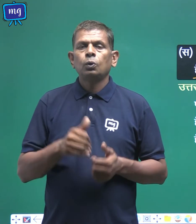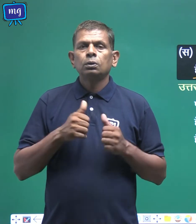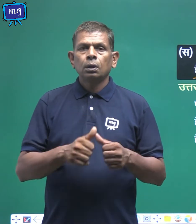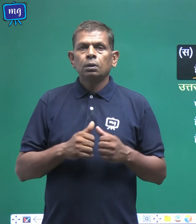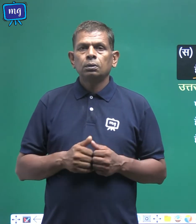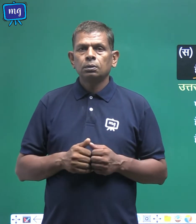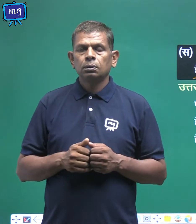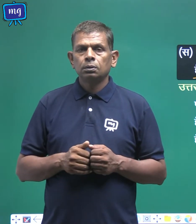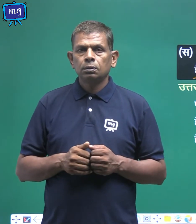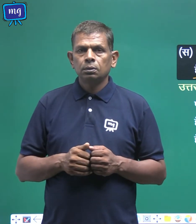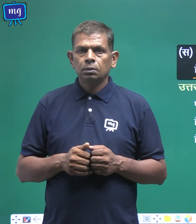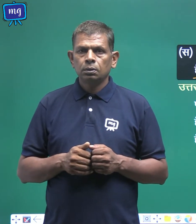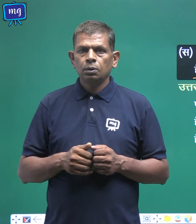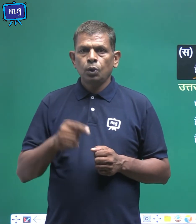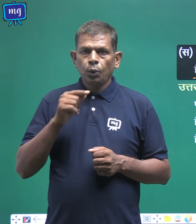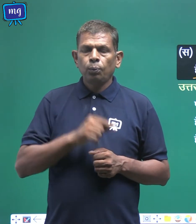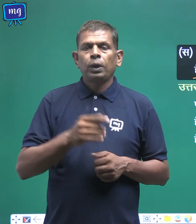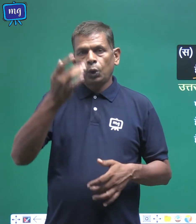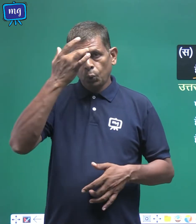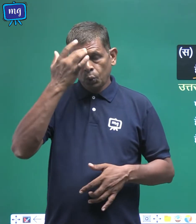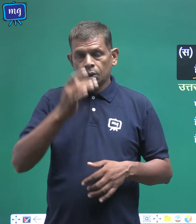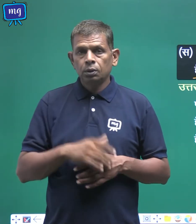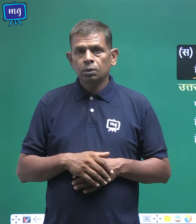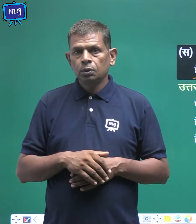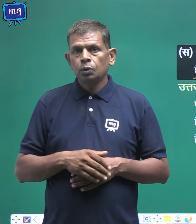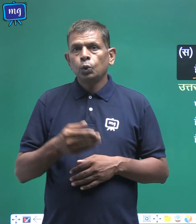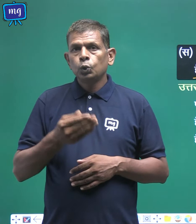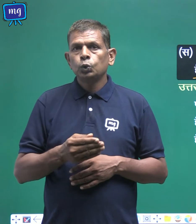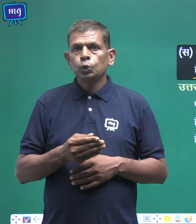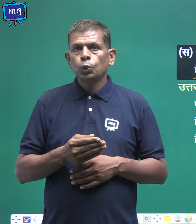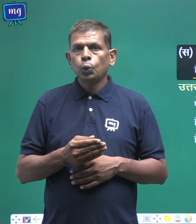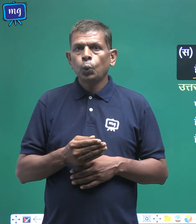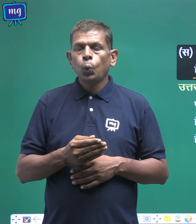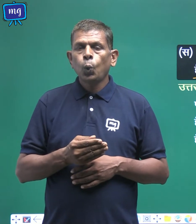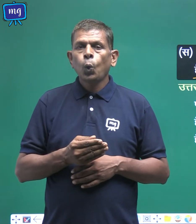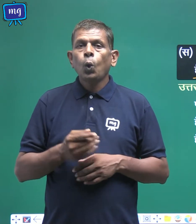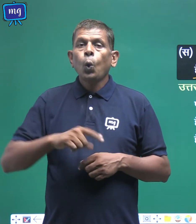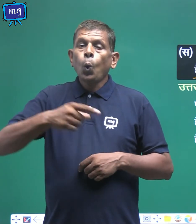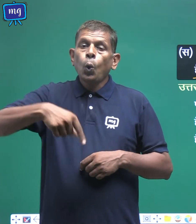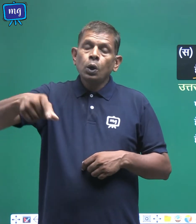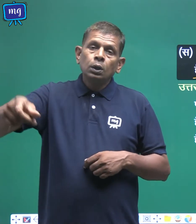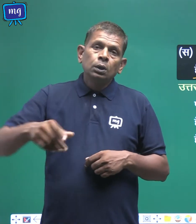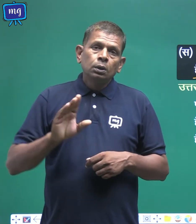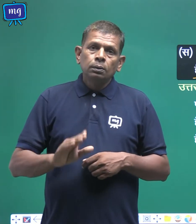उत्तर, वे रोग जो लंबी अवधि तक